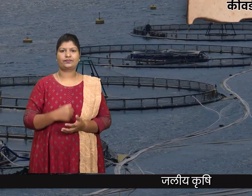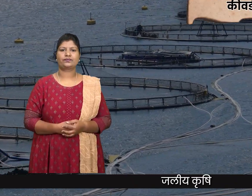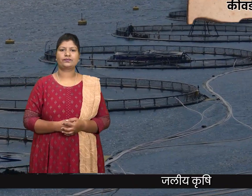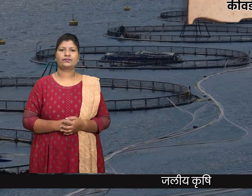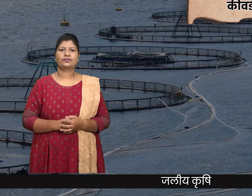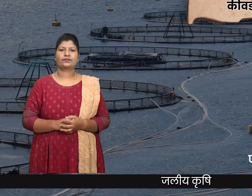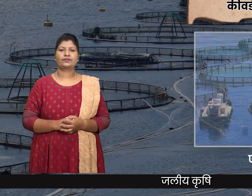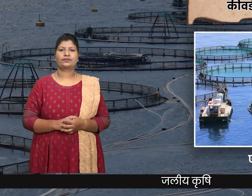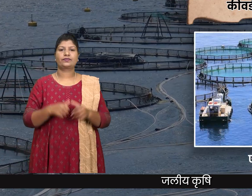जलीय कृषि,